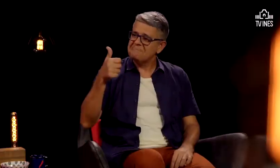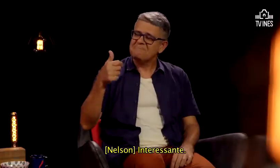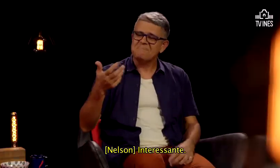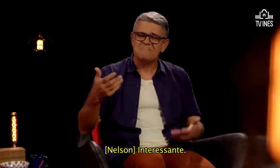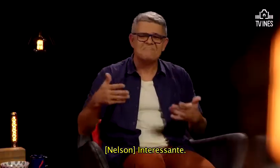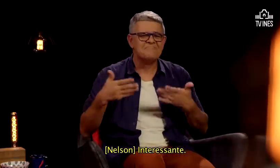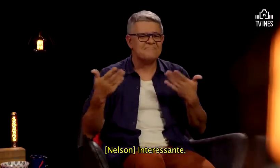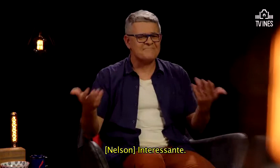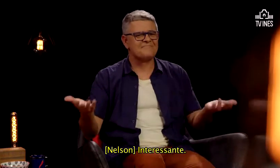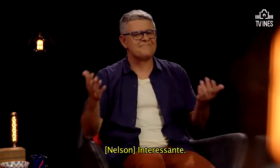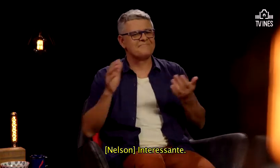Interessante.